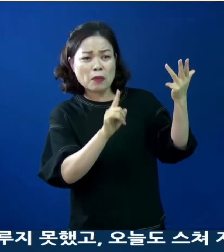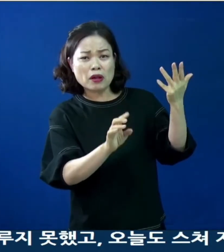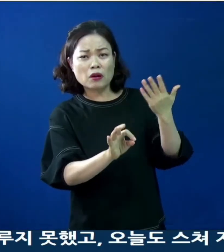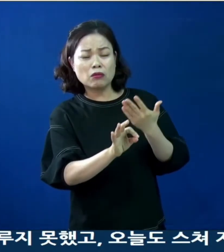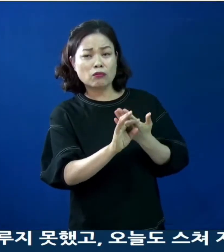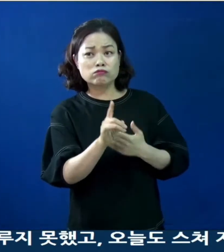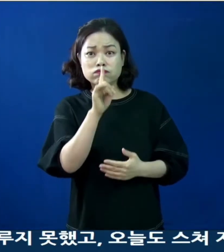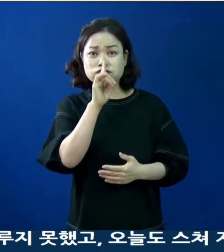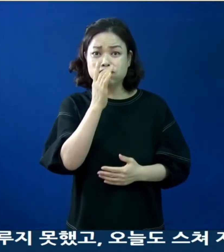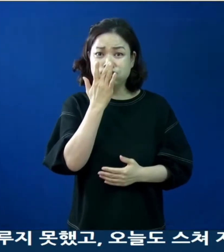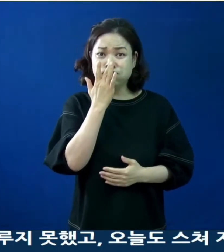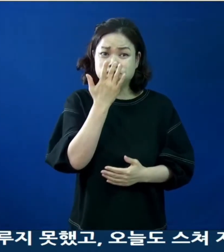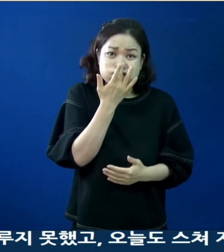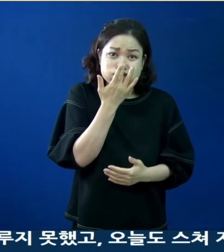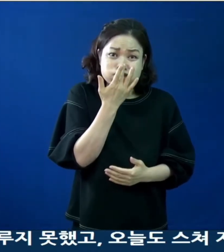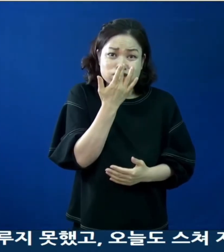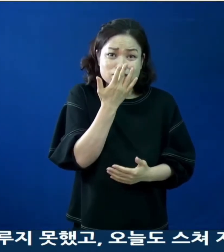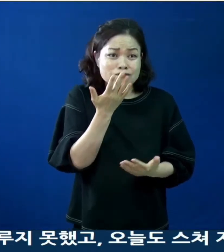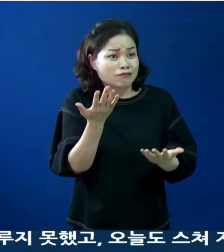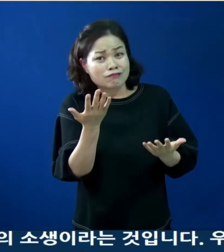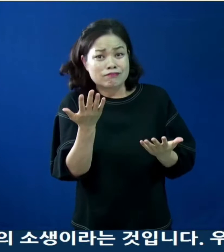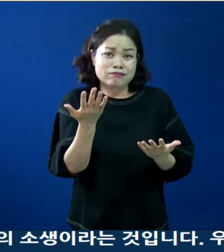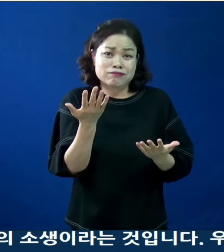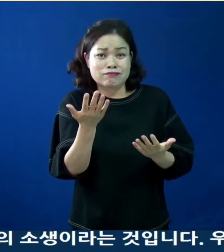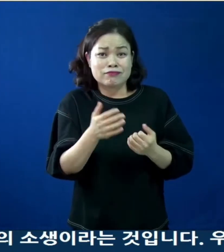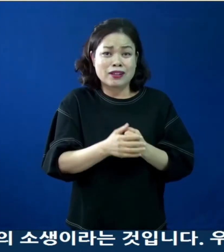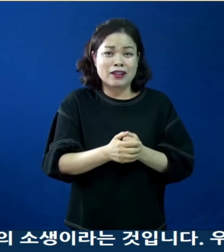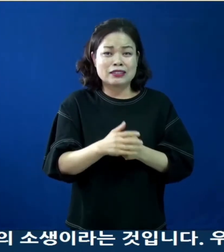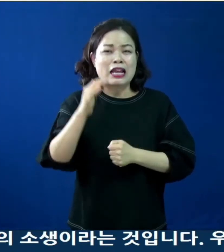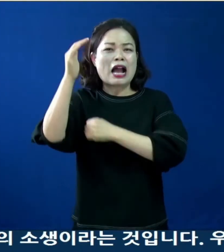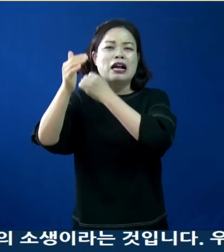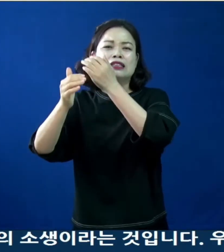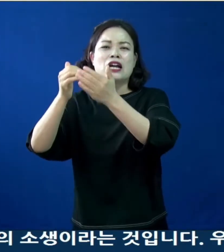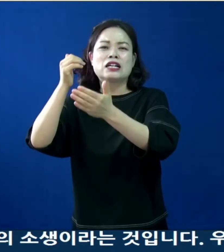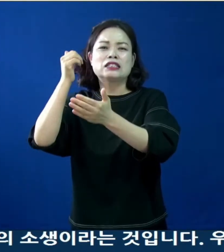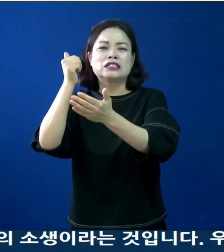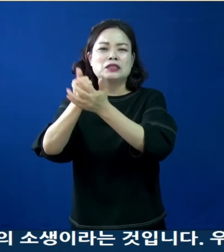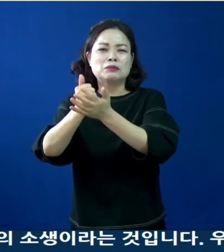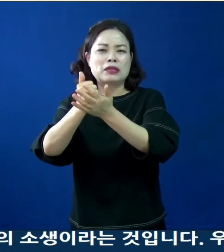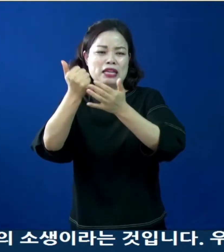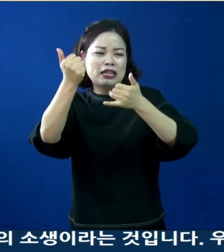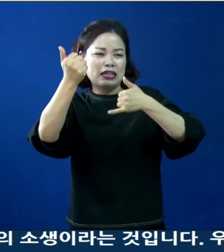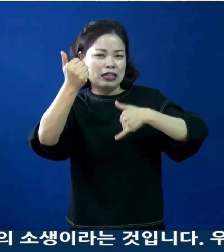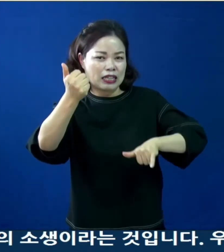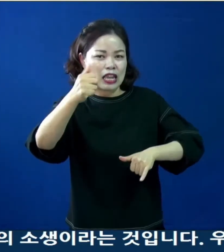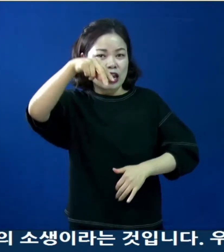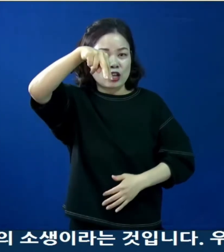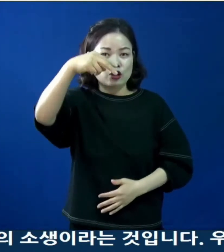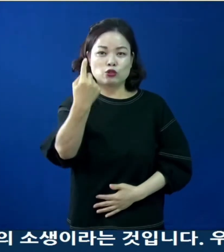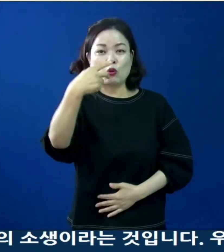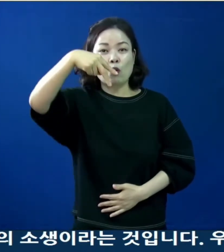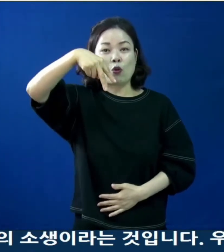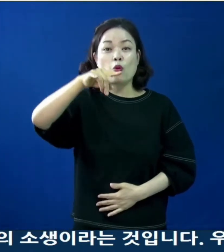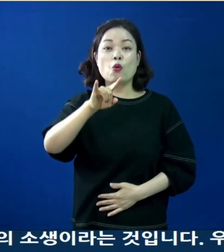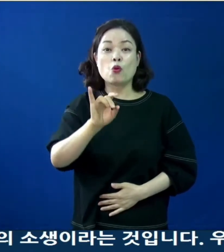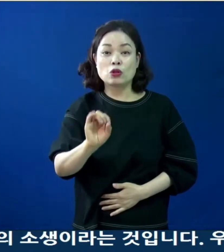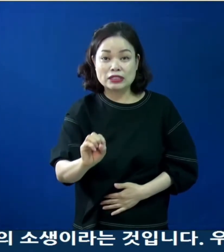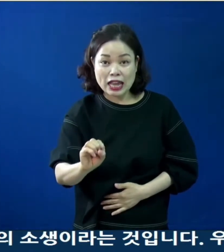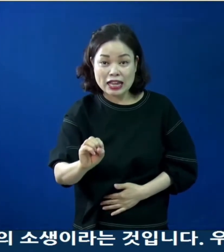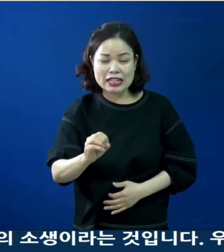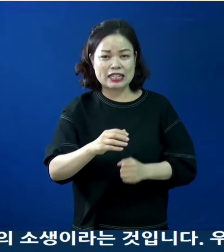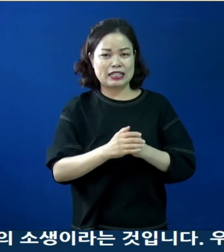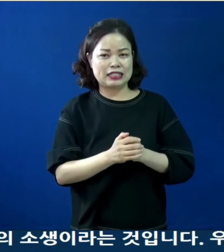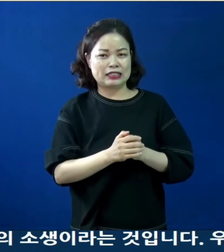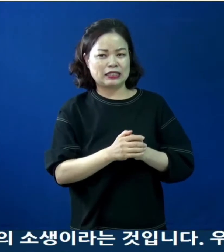이게 무슨 말인지 안 이해가 잘 안 되고요. 하나님의 소생이다. 이 그리스 철학가도 그런 말들